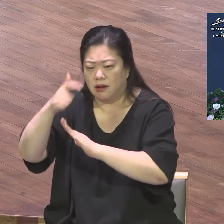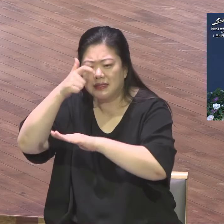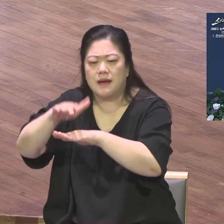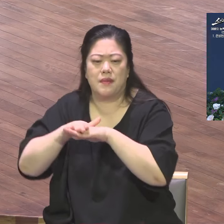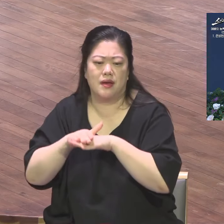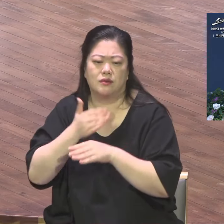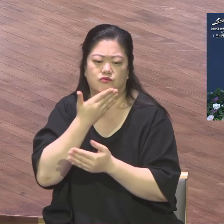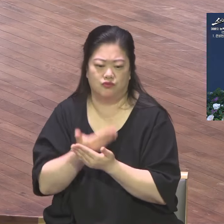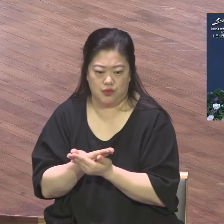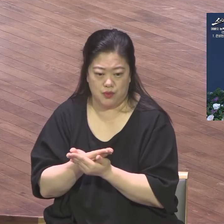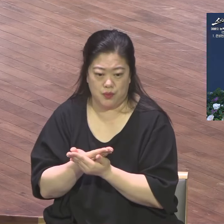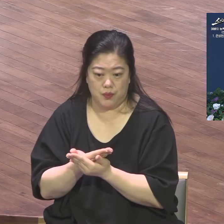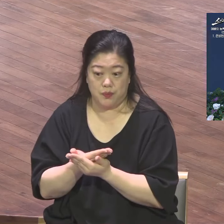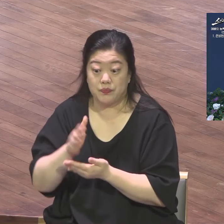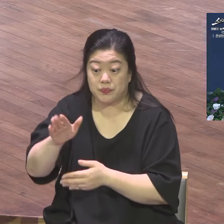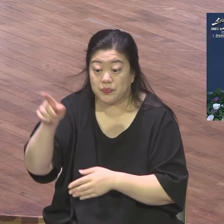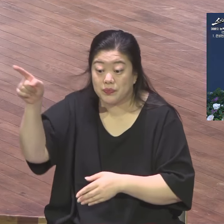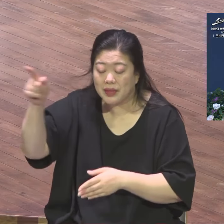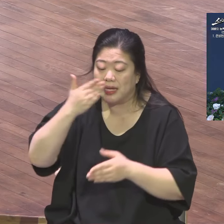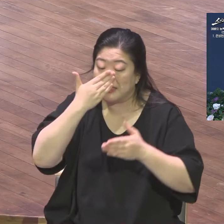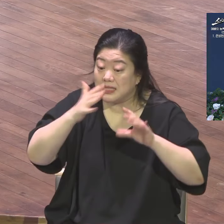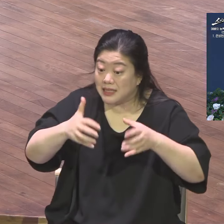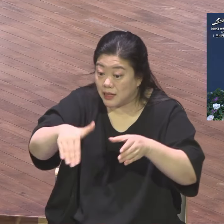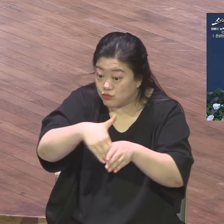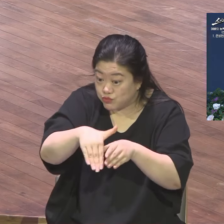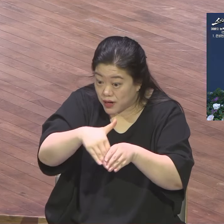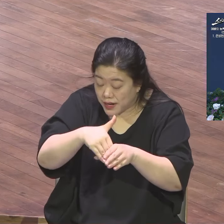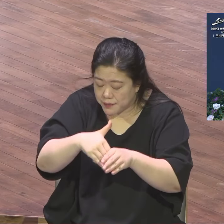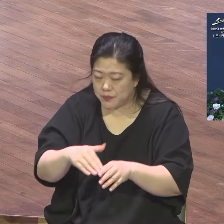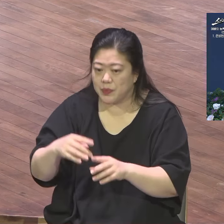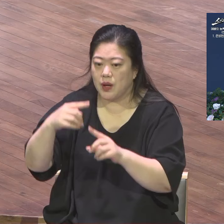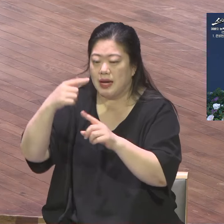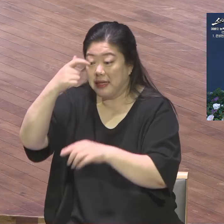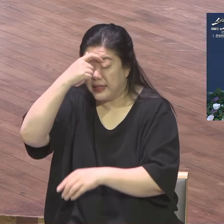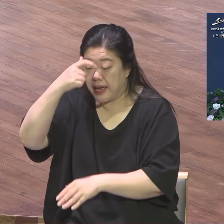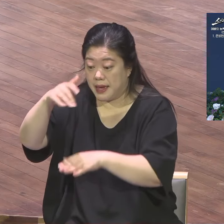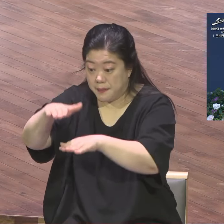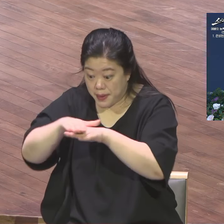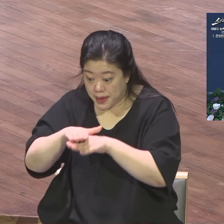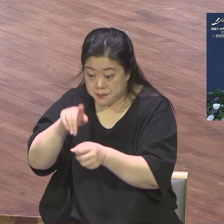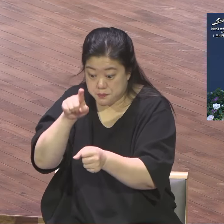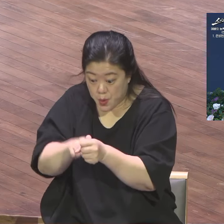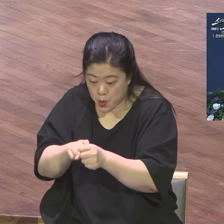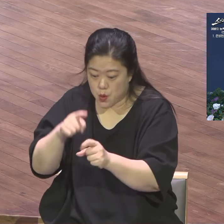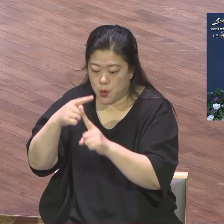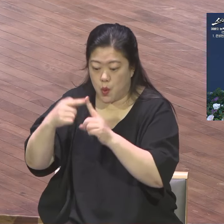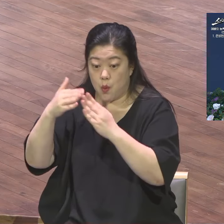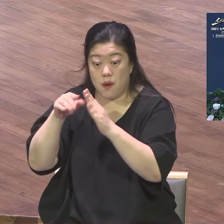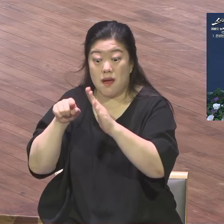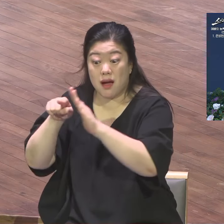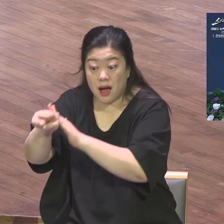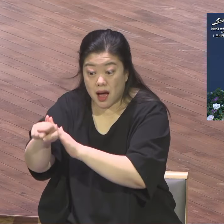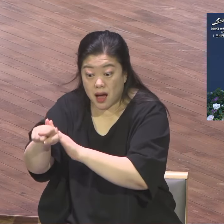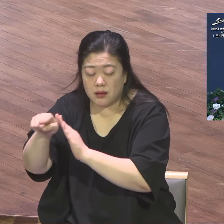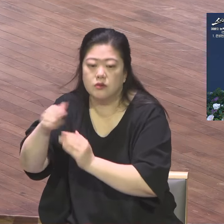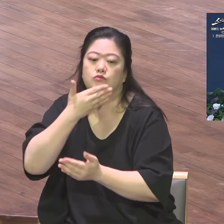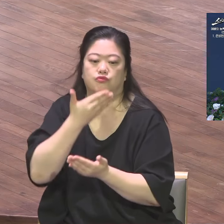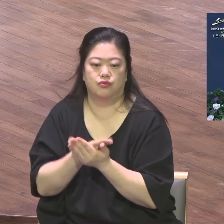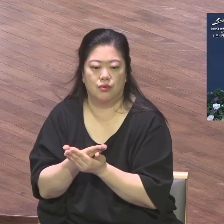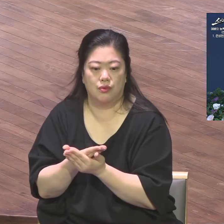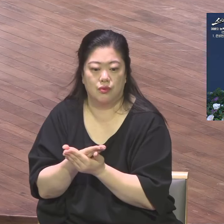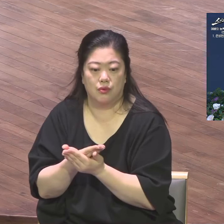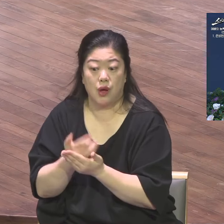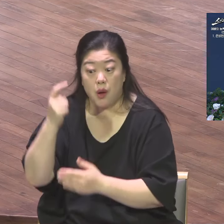백성들에게 있었어요. 이 성전 예배, 성전 예배에 참여한다. 그럼 자신이요 하나님의